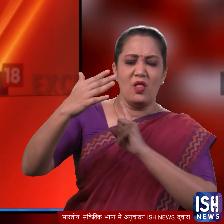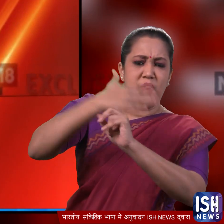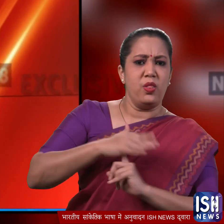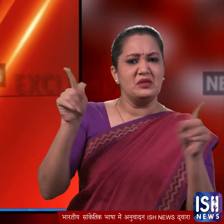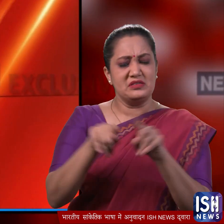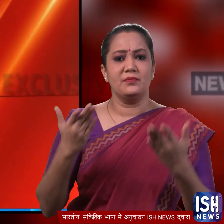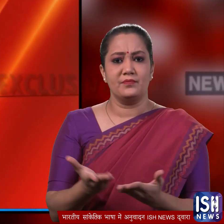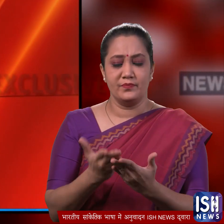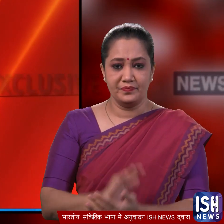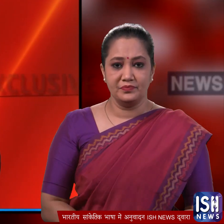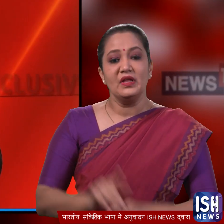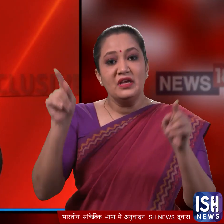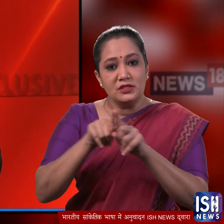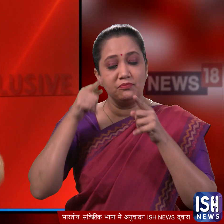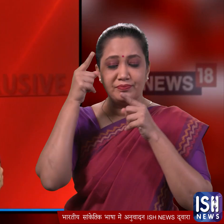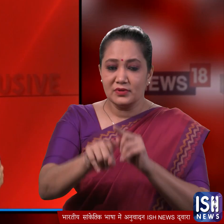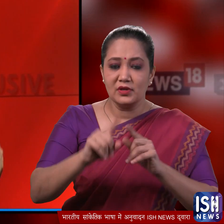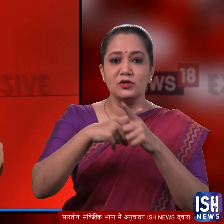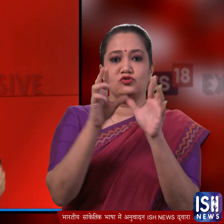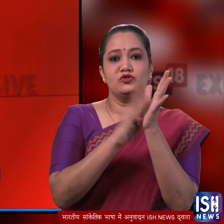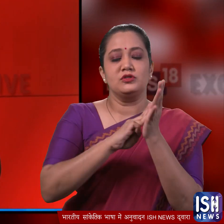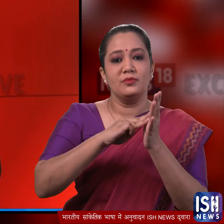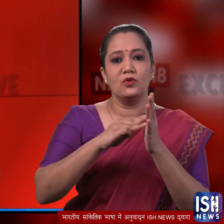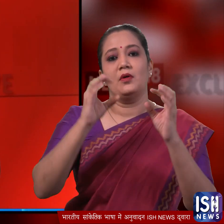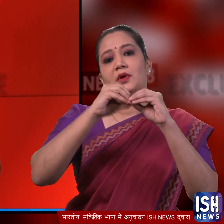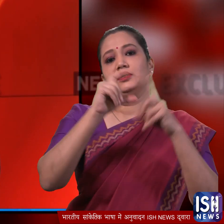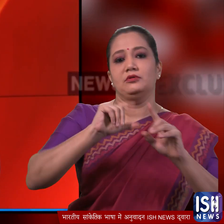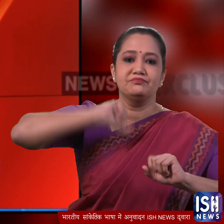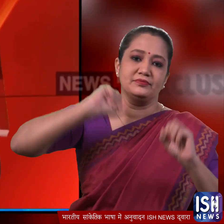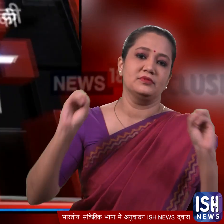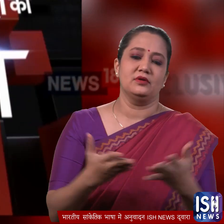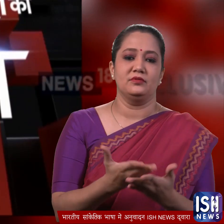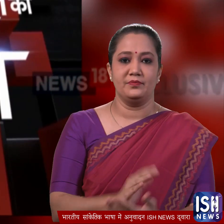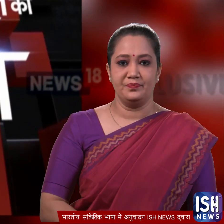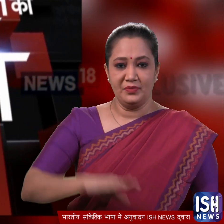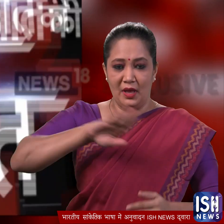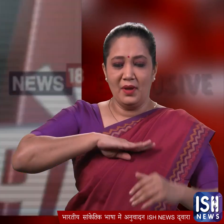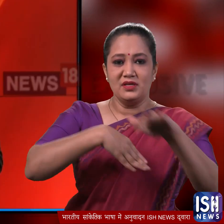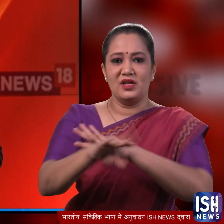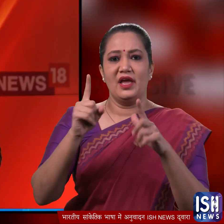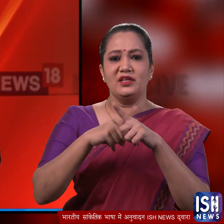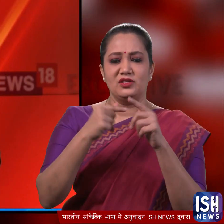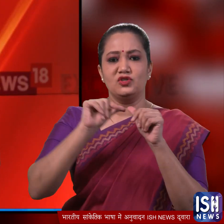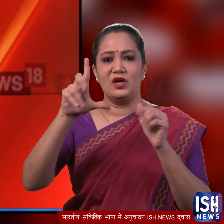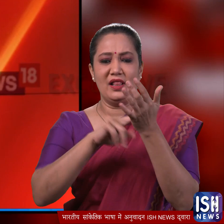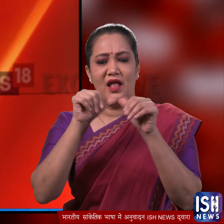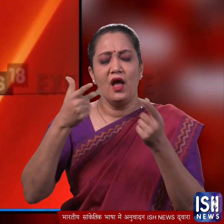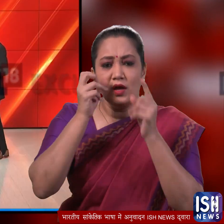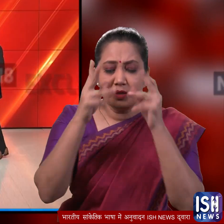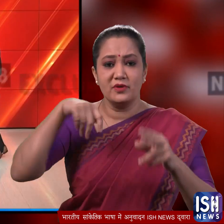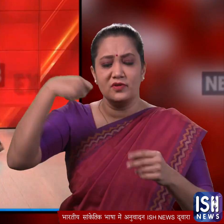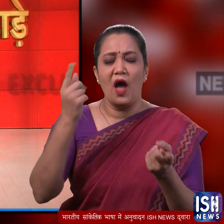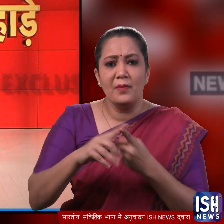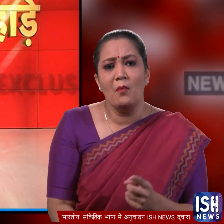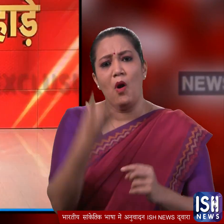छात्रों पर अत्याचार हो रहा है और उनके इसी आरोप पर जम्मू में बजरंग दल के कार्यकर्ता भड़क गए। महाराष्ट्र के जालना से एक डरा देने वाला वीडियो